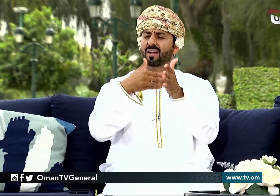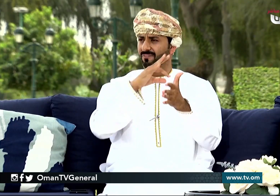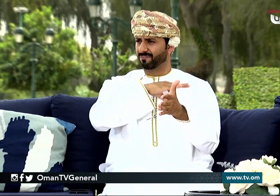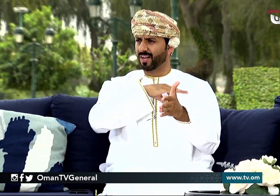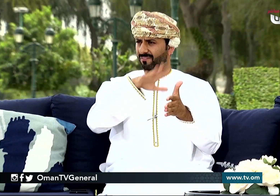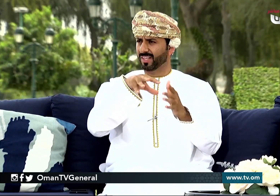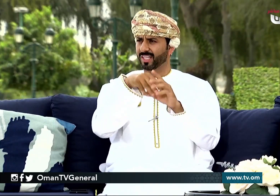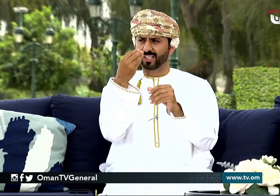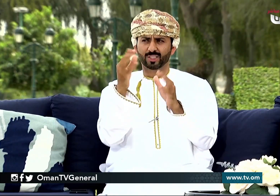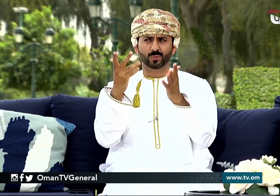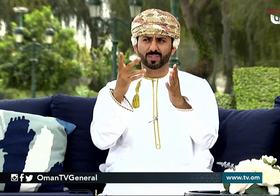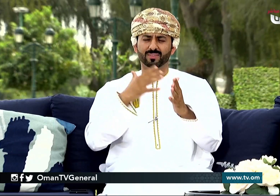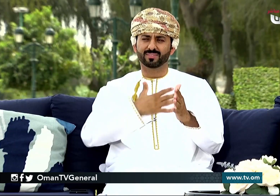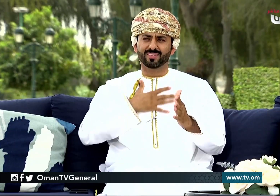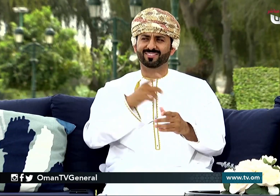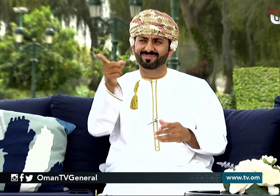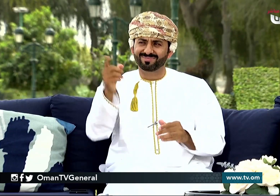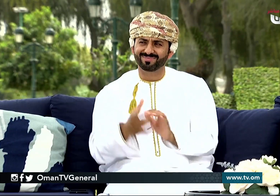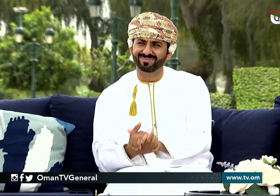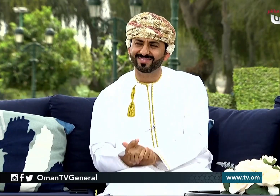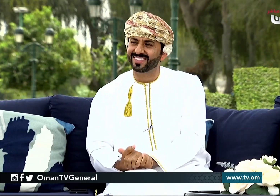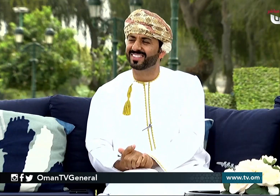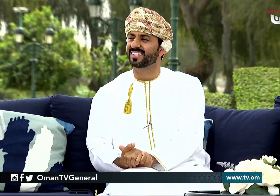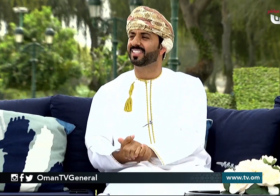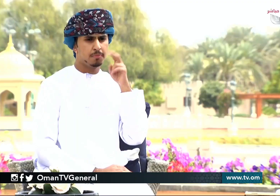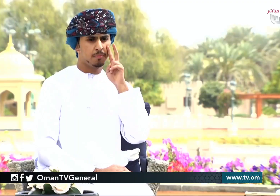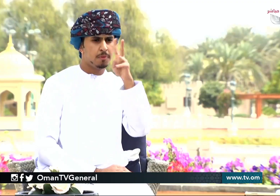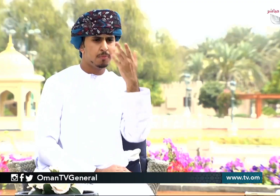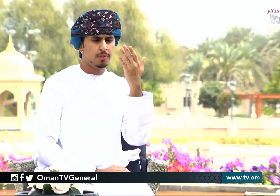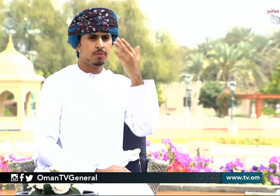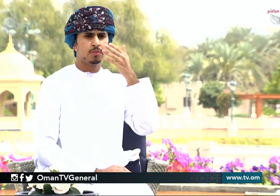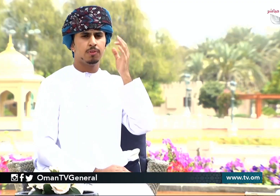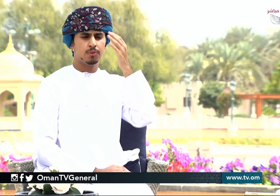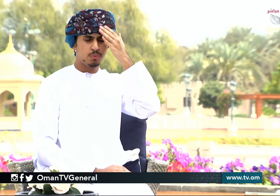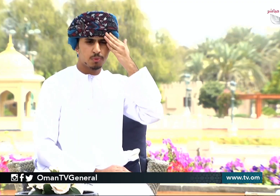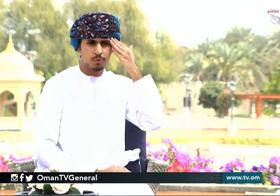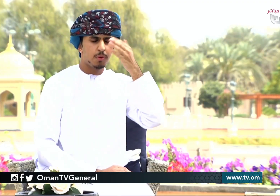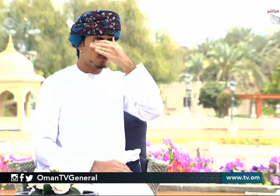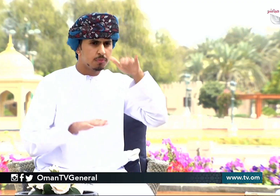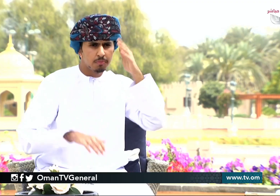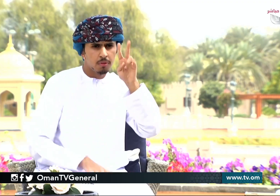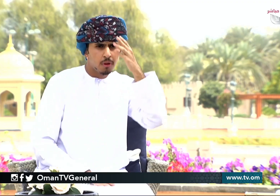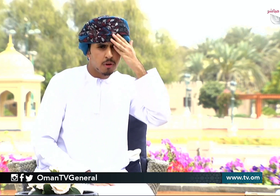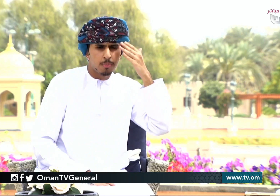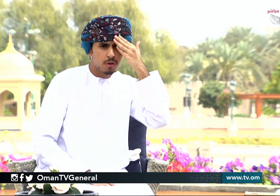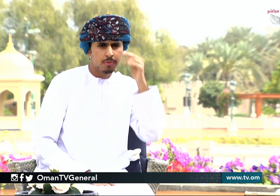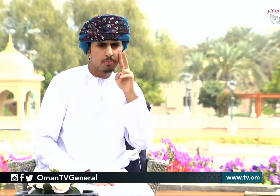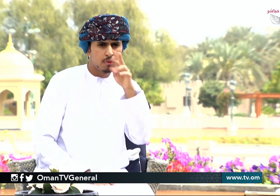محاضرة, ما هي الفائدة أو النتيجة اللي خرجنا منها من هذه الورشة؟ نعم أنا كنت لما حضرت في هذا الملتقى كان أيضا